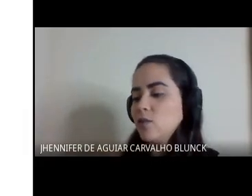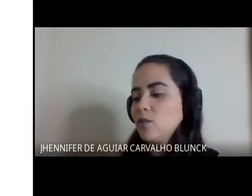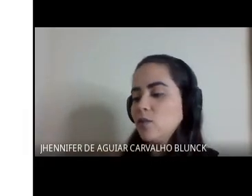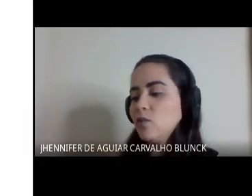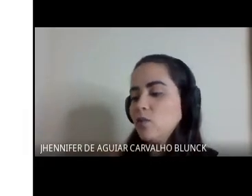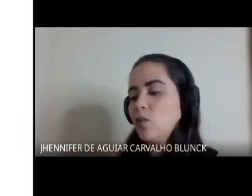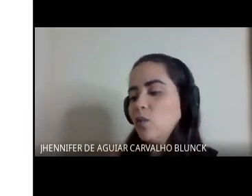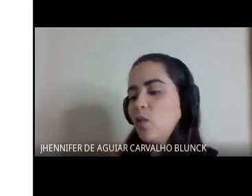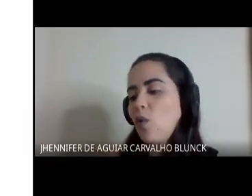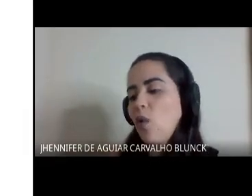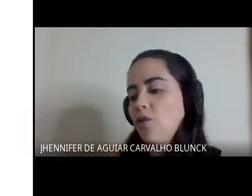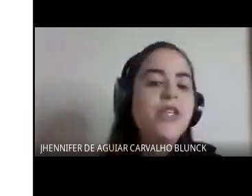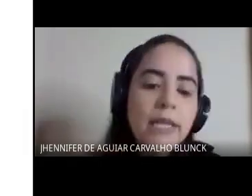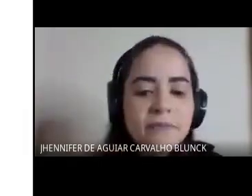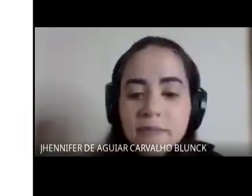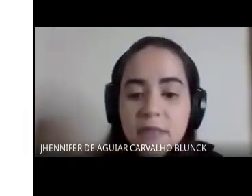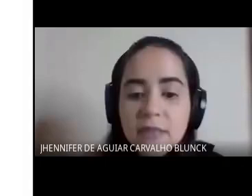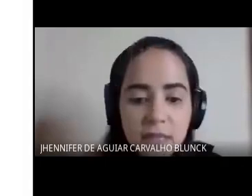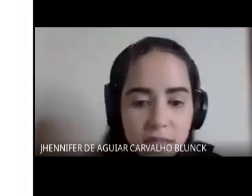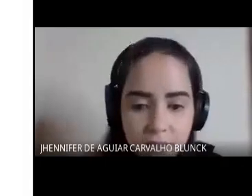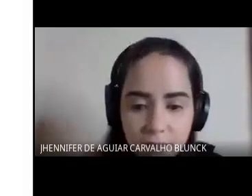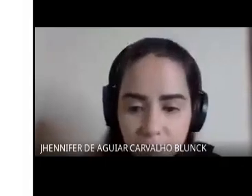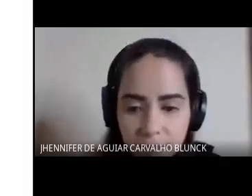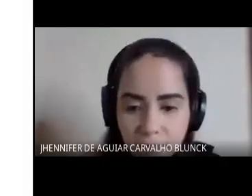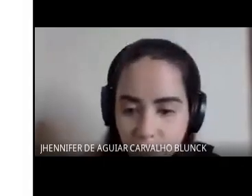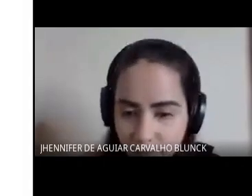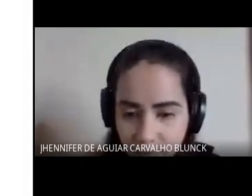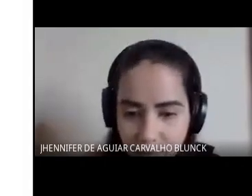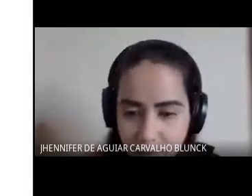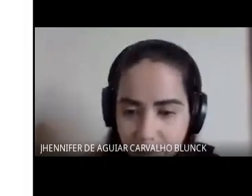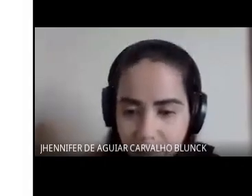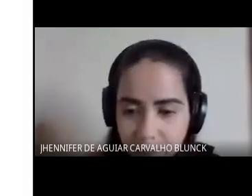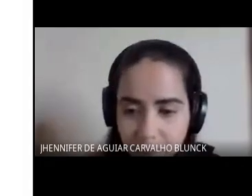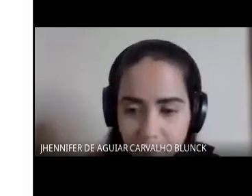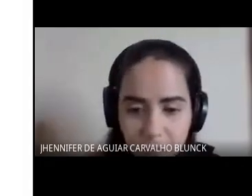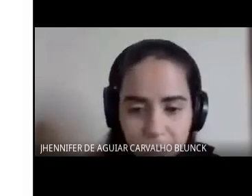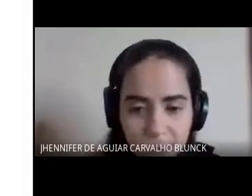precisam do convívio social para poder adquirir.